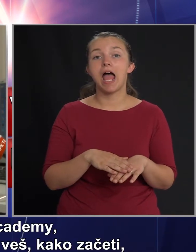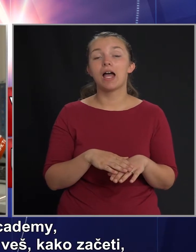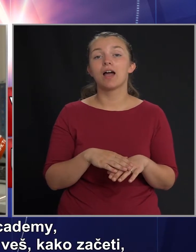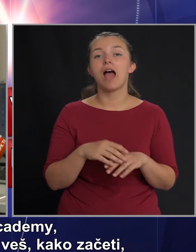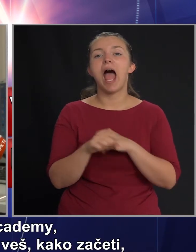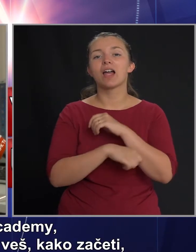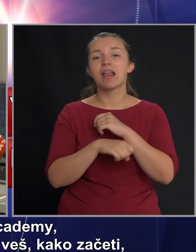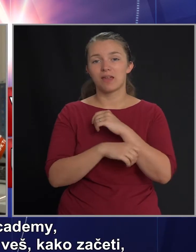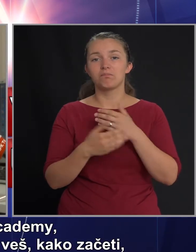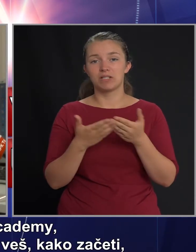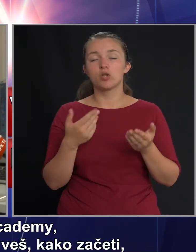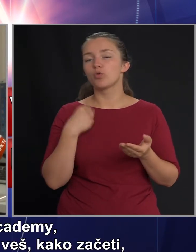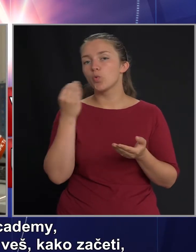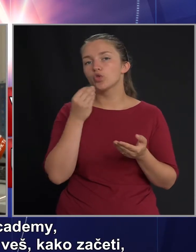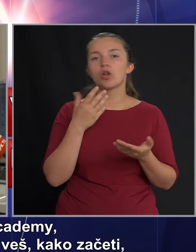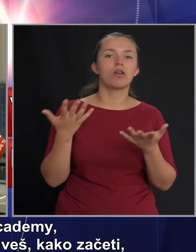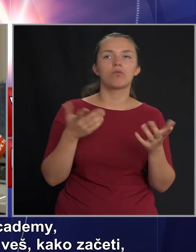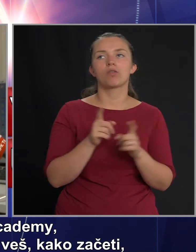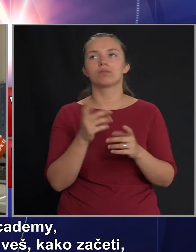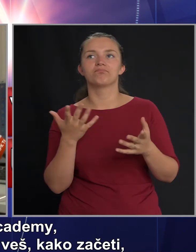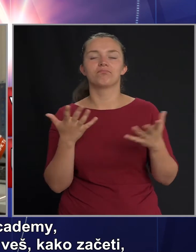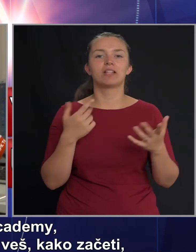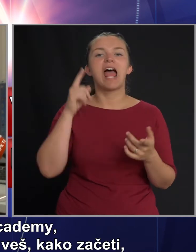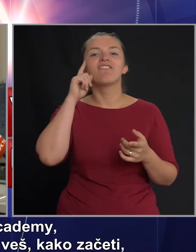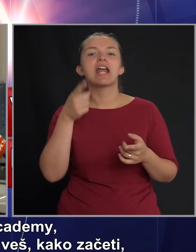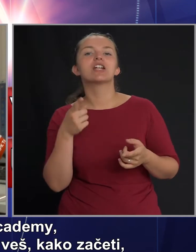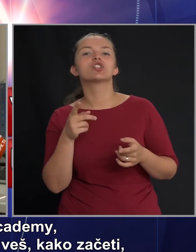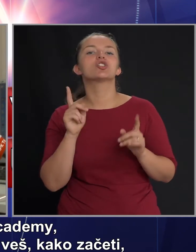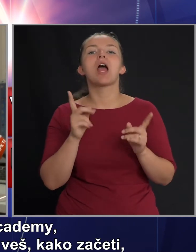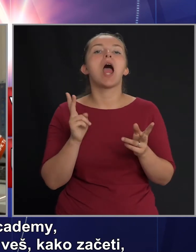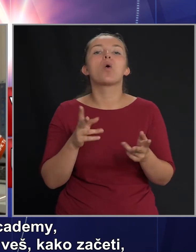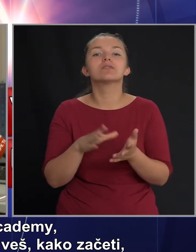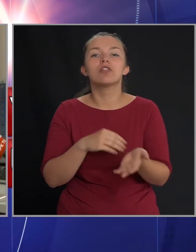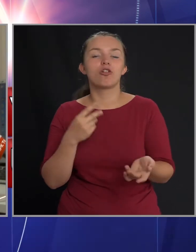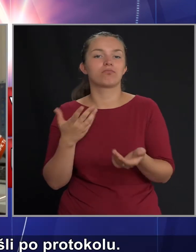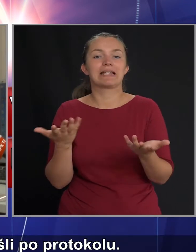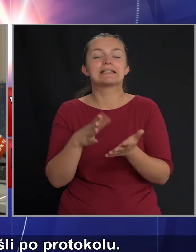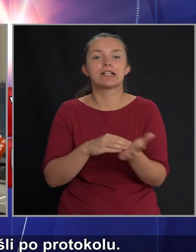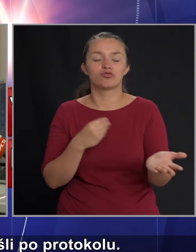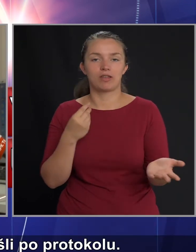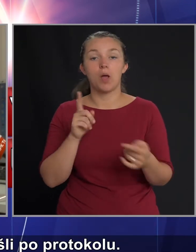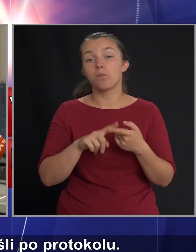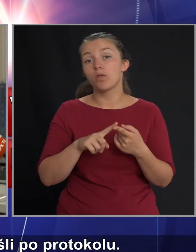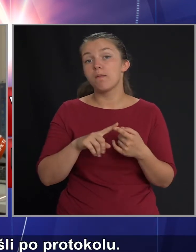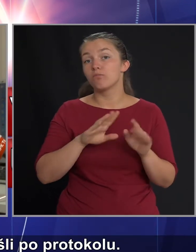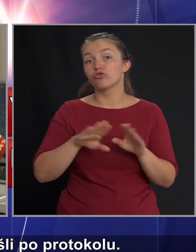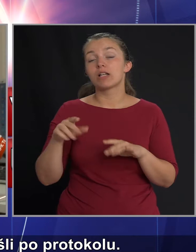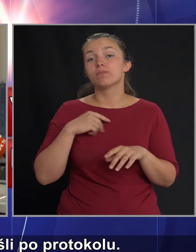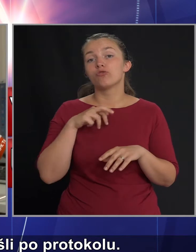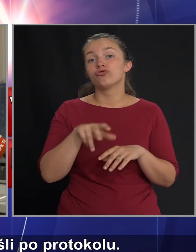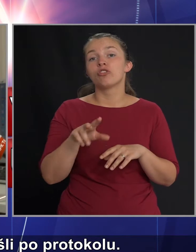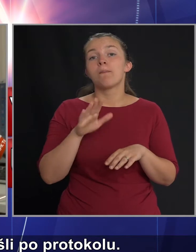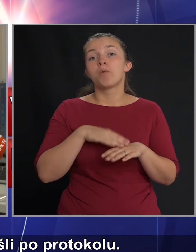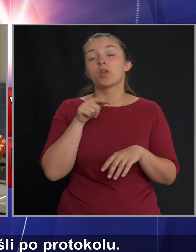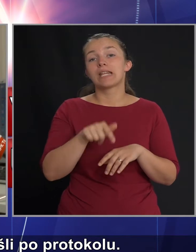Code Academy, smo se pač nekaj učili, kao nekaj, da, pač, da veš, kao, sploh kje začet, kako začet. In pa počasi smo